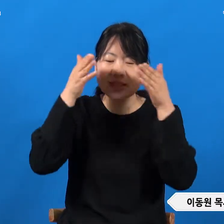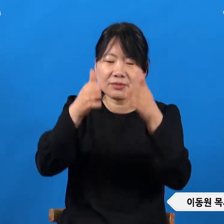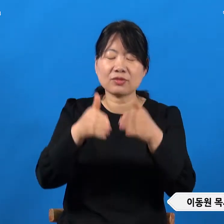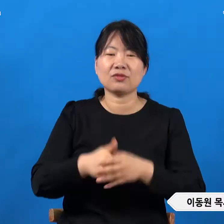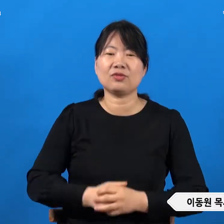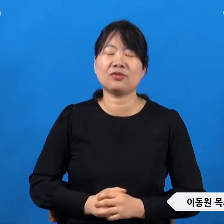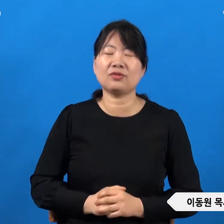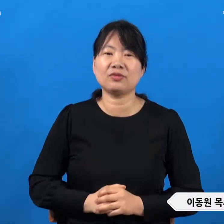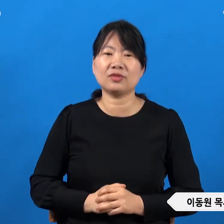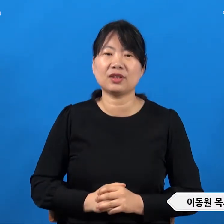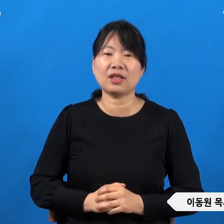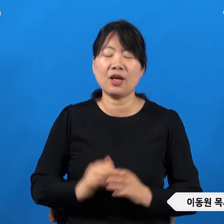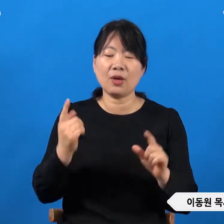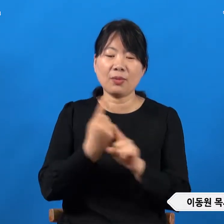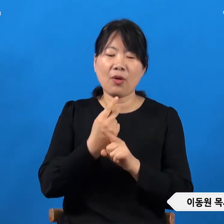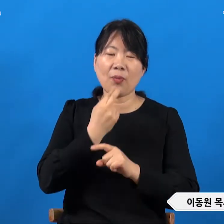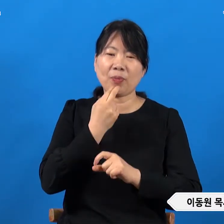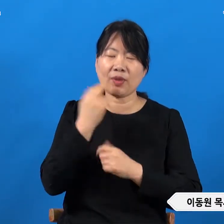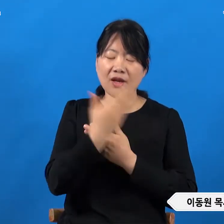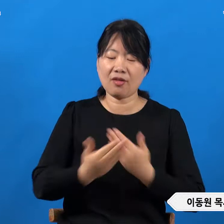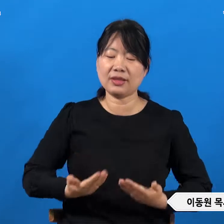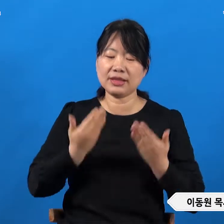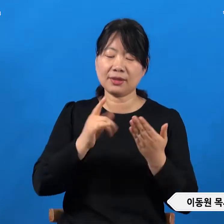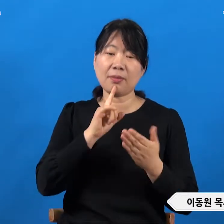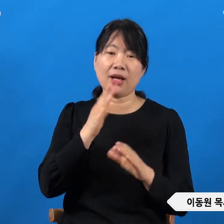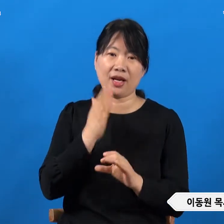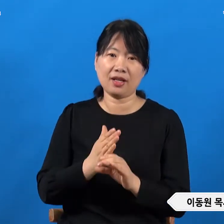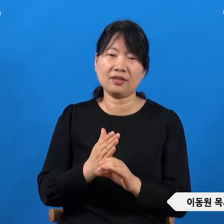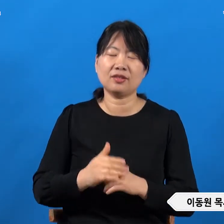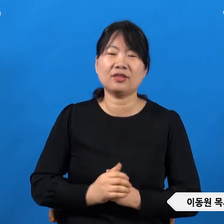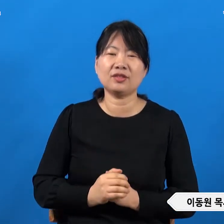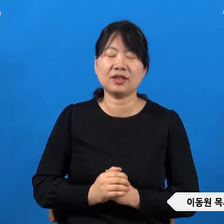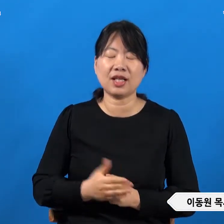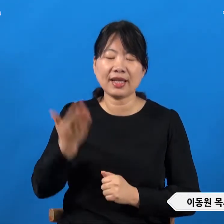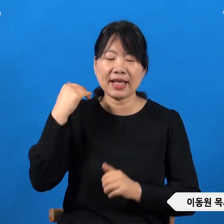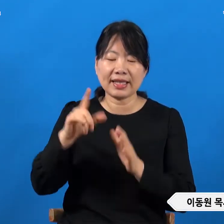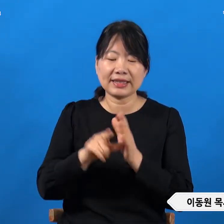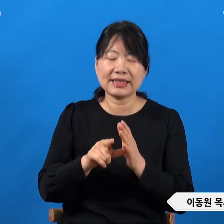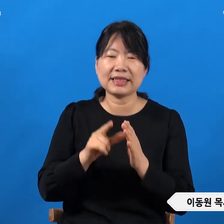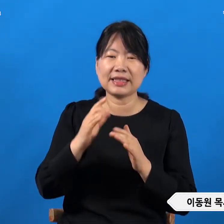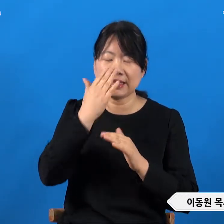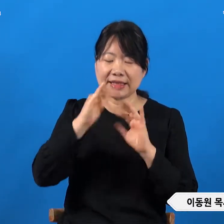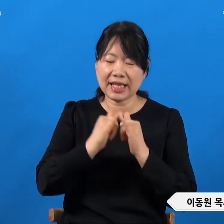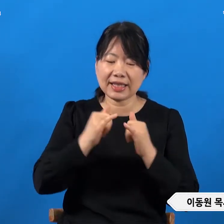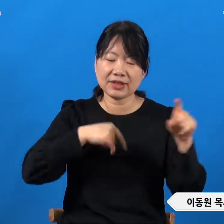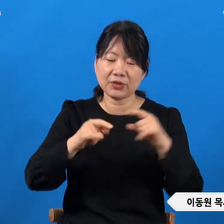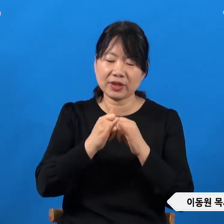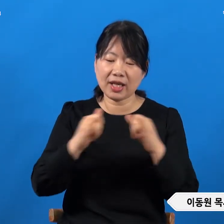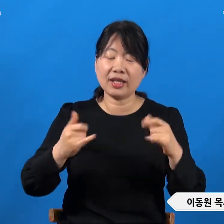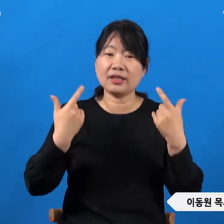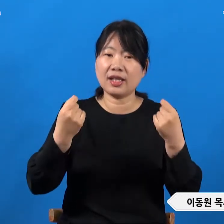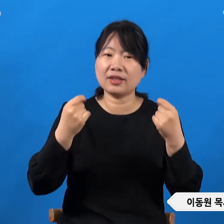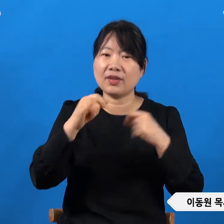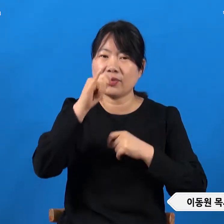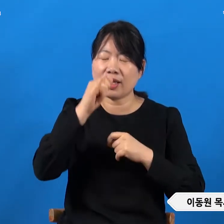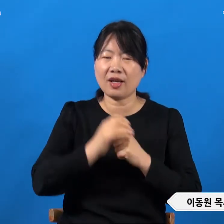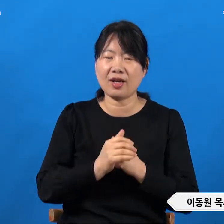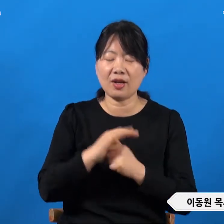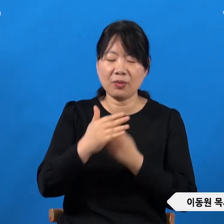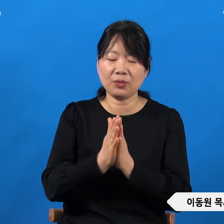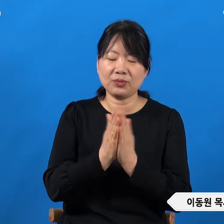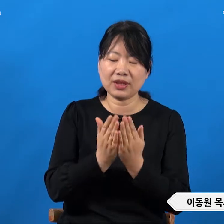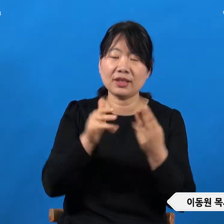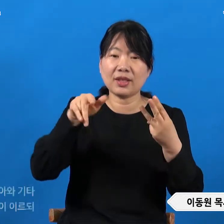것입니다. 변치 않는 헌신을 말하는 것입니다. 당시 이스라엘 지도자들이 그랬습니다. 본문의 3절을